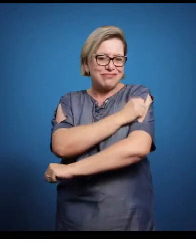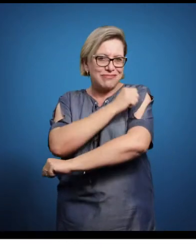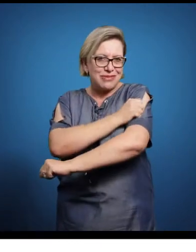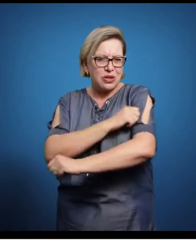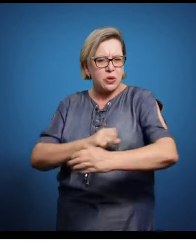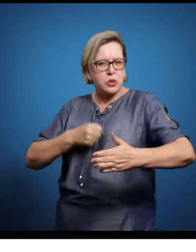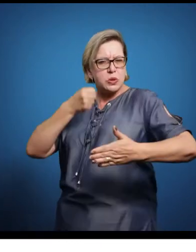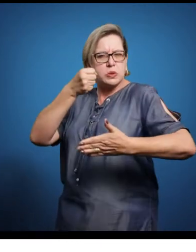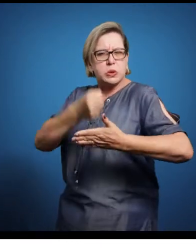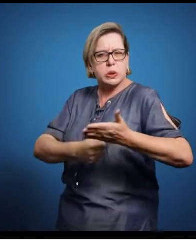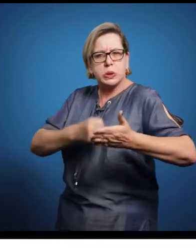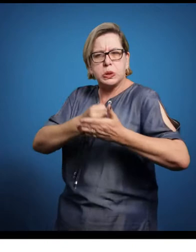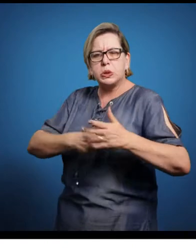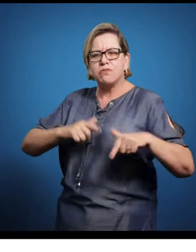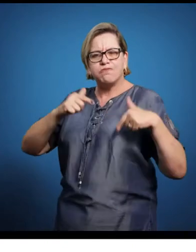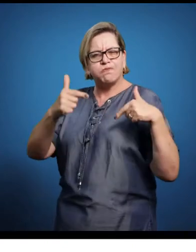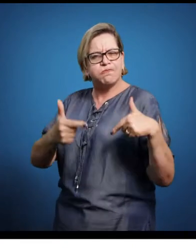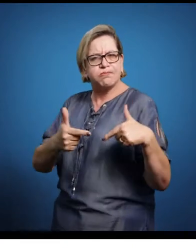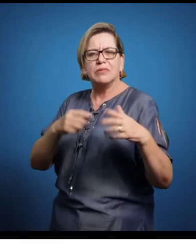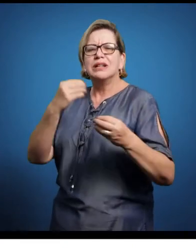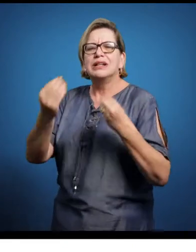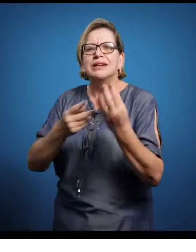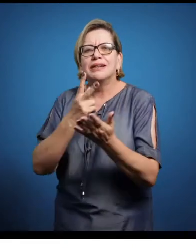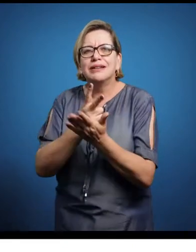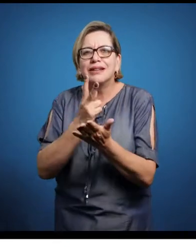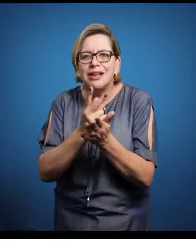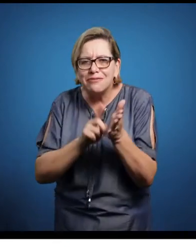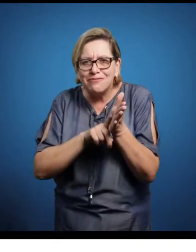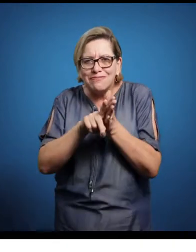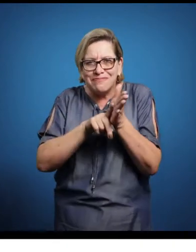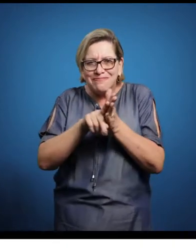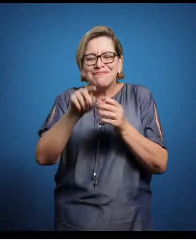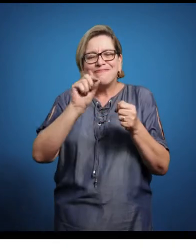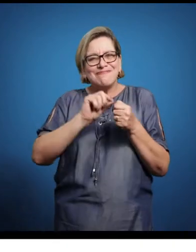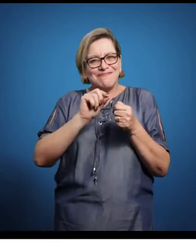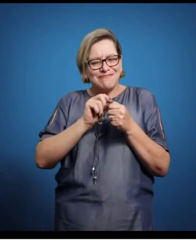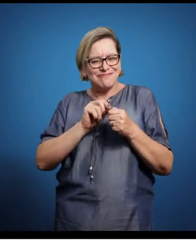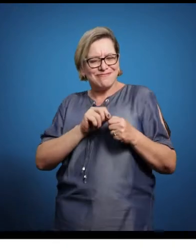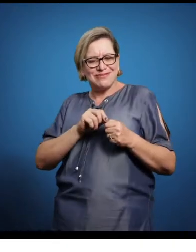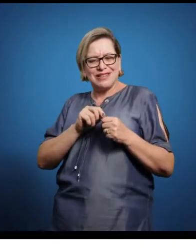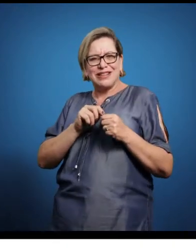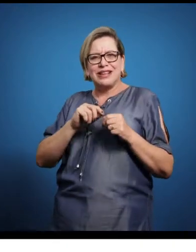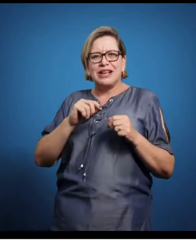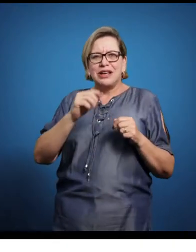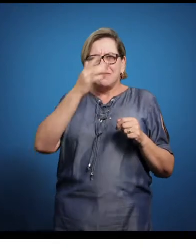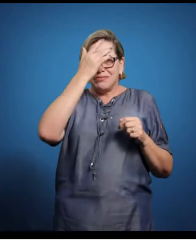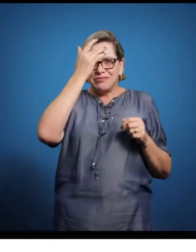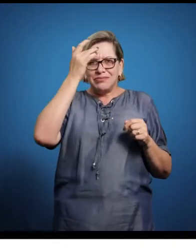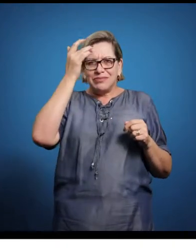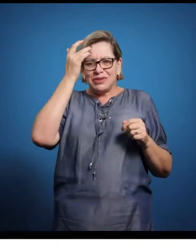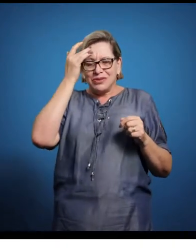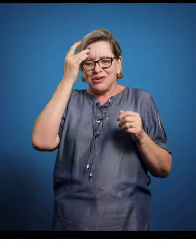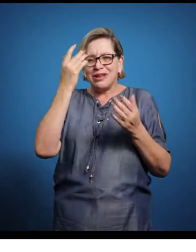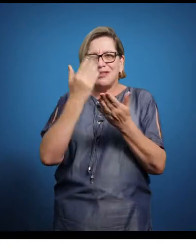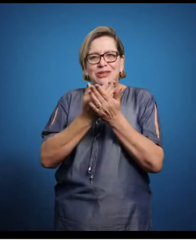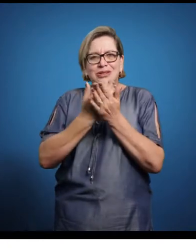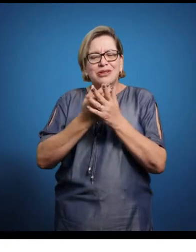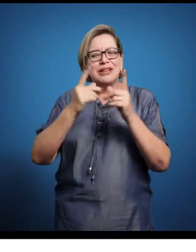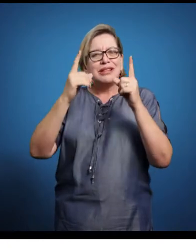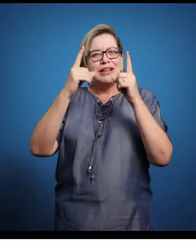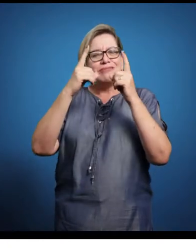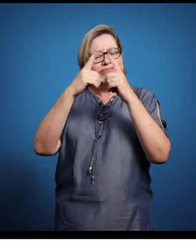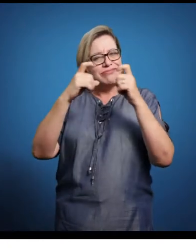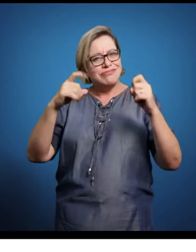que virou pauta de estudos também é muito importante considerar isso os principais estudiosos da ciência política brasileira